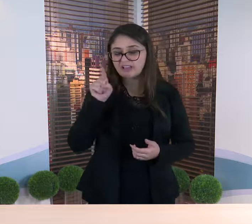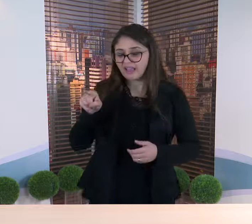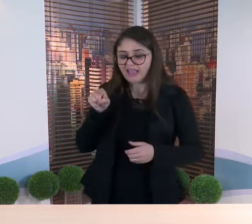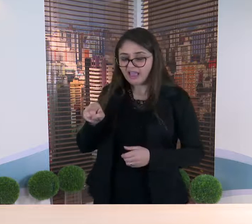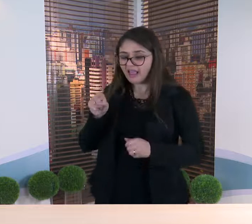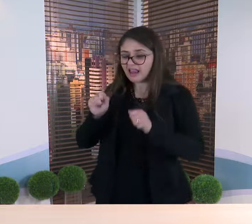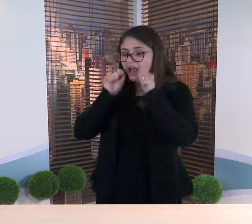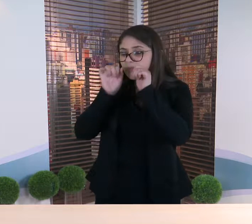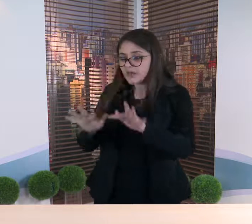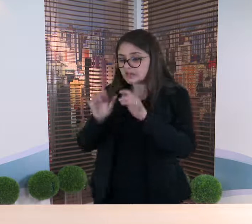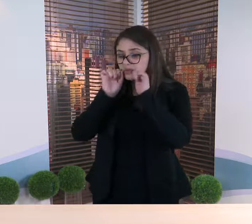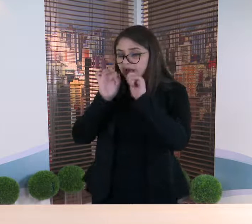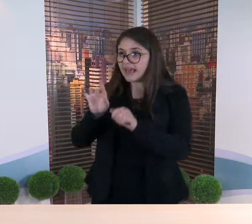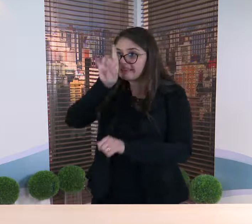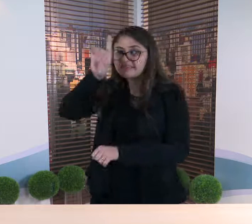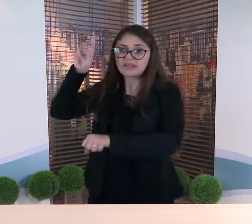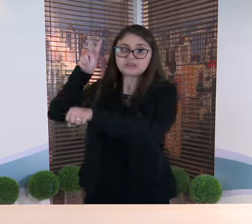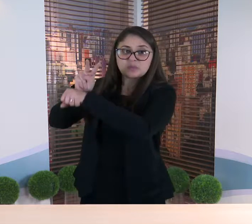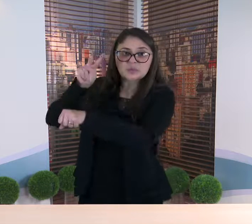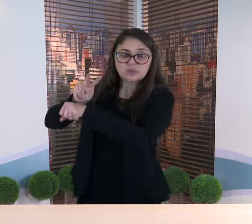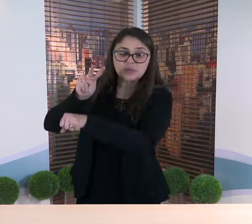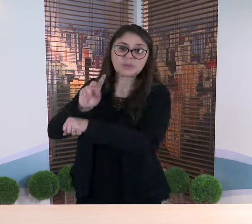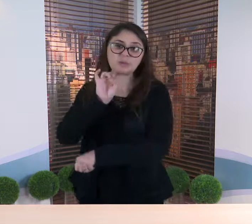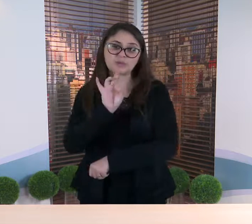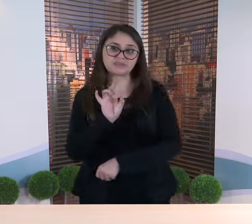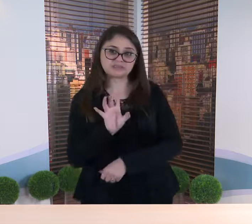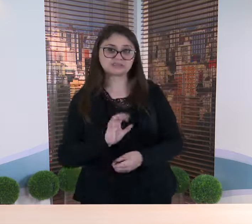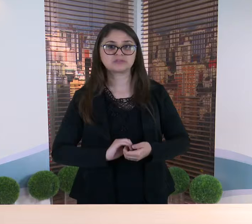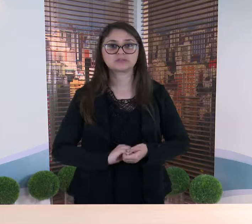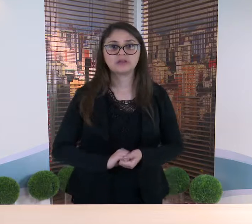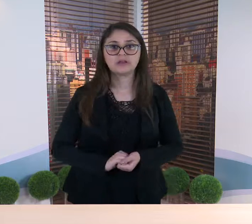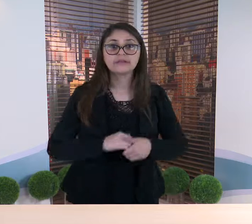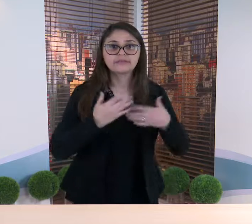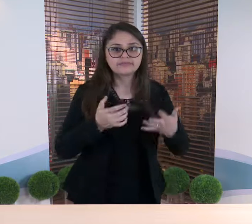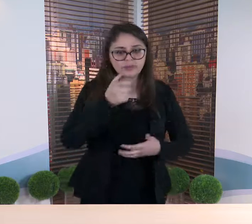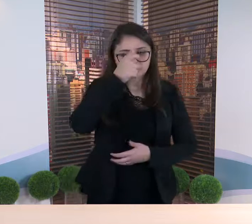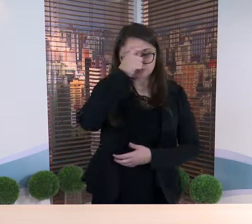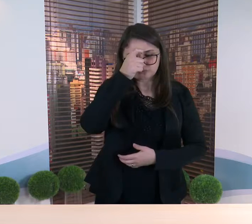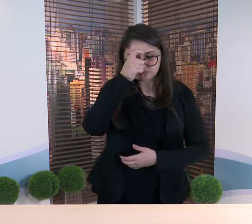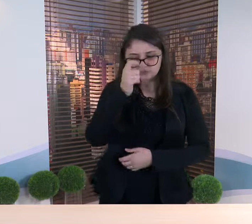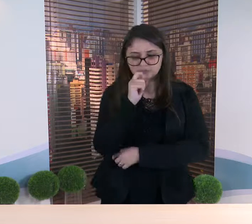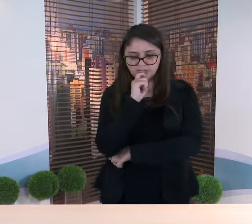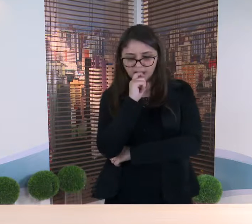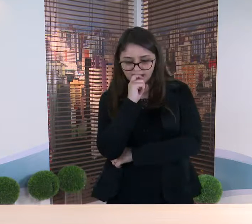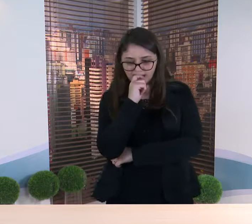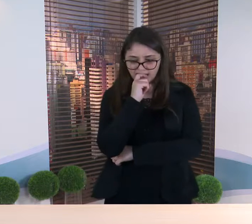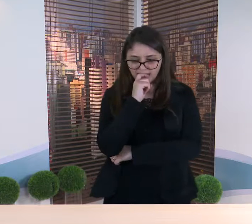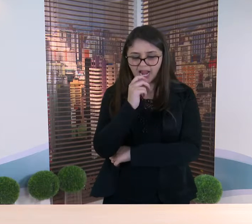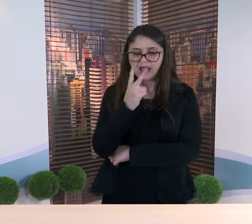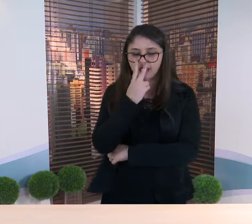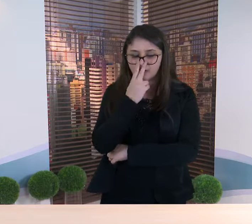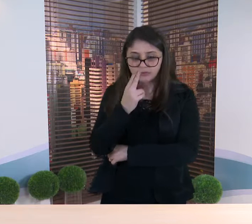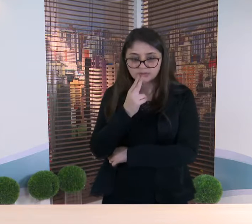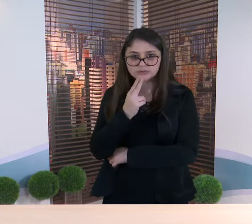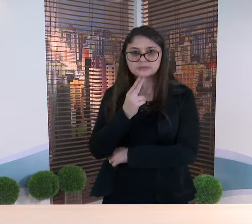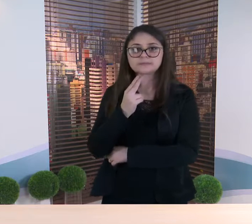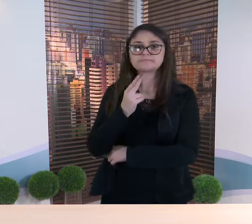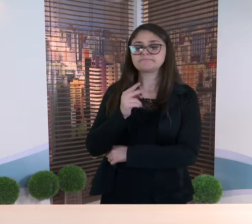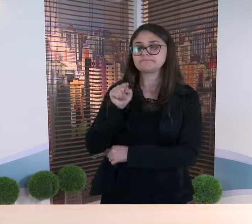abençoado e protegido por Deus. O adversário concorda com Deus que Jó é, de fato,